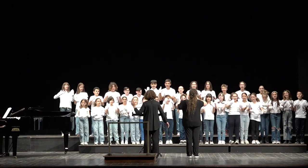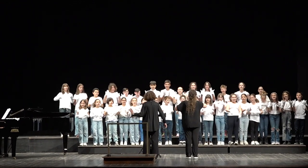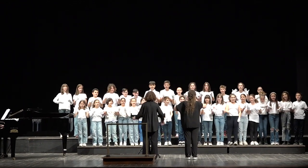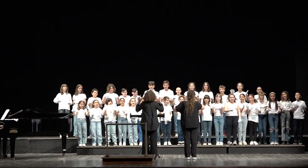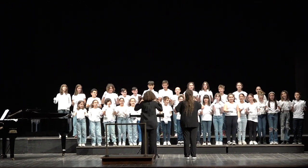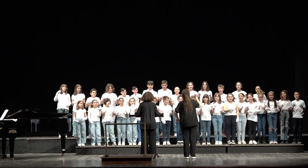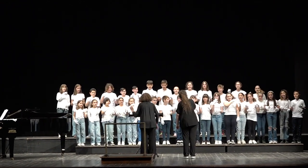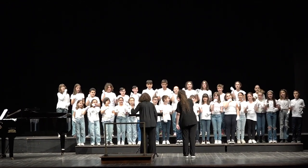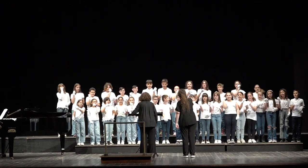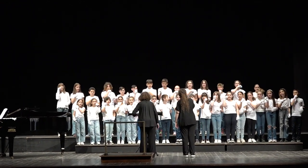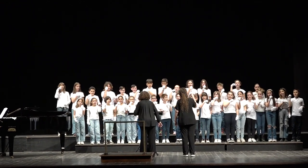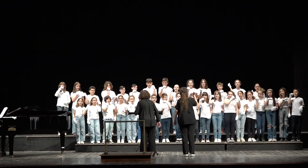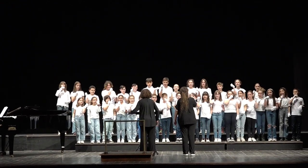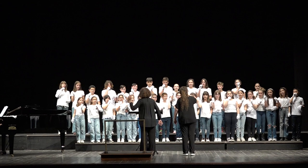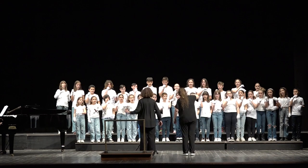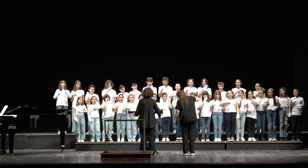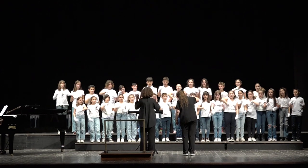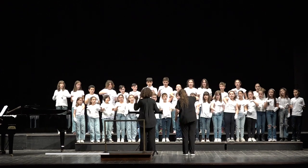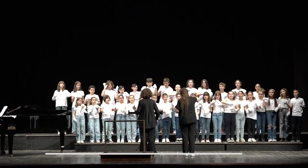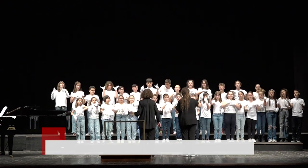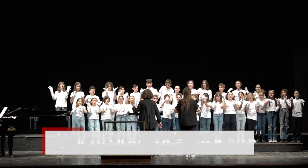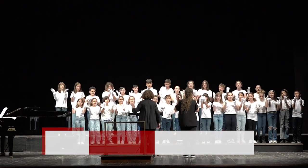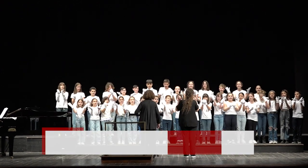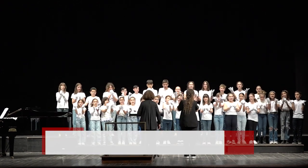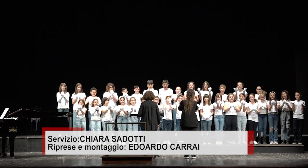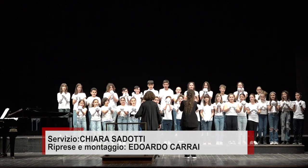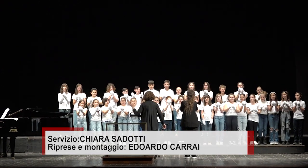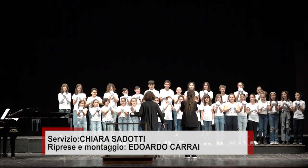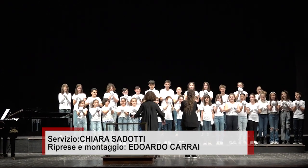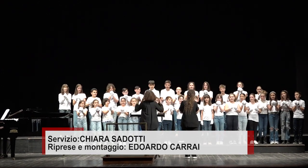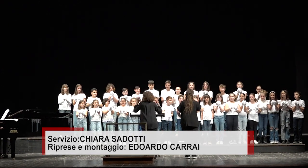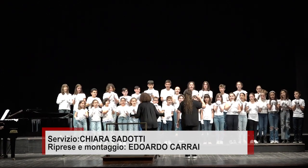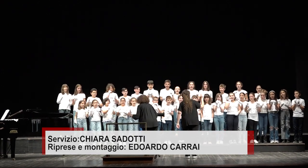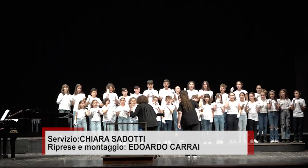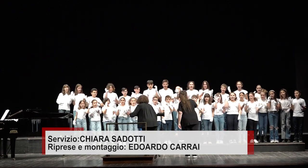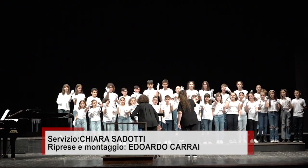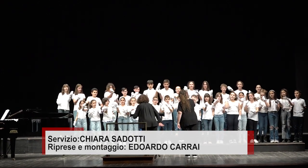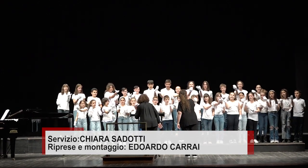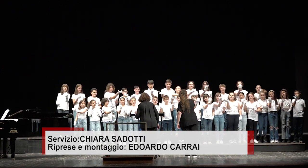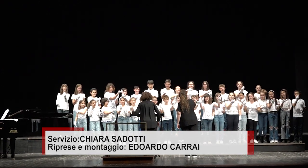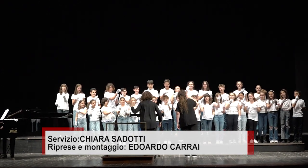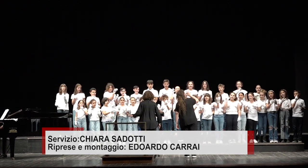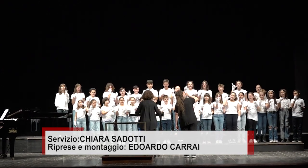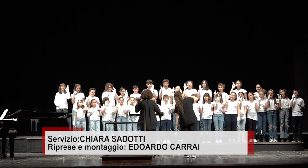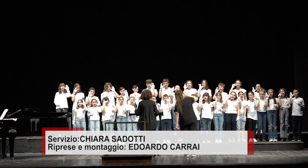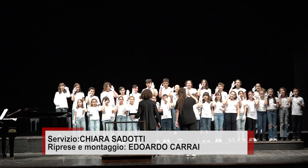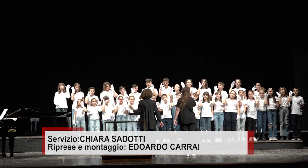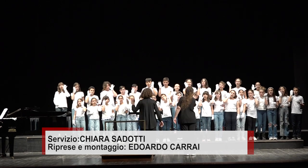Le piccole manine avvolte da guanti bianchi per cantare un messaggio forte e chiaro è possibile crescere insieme e